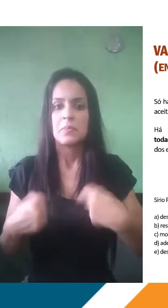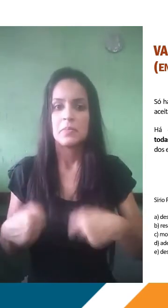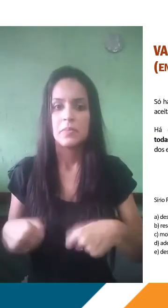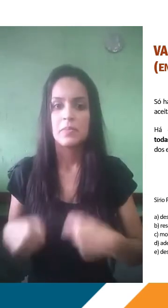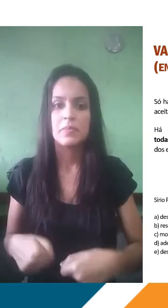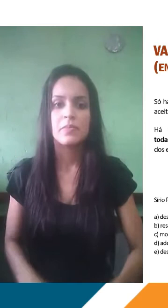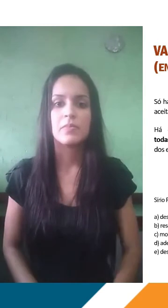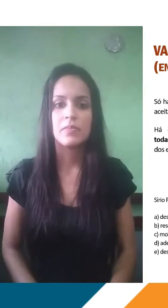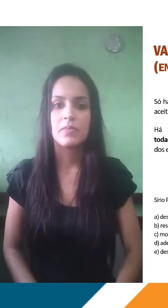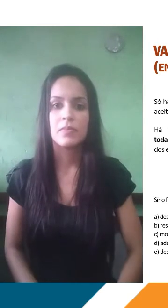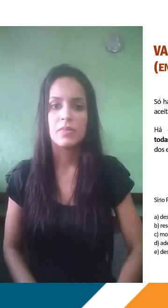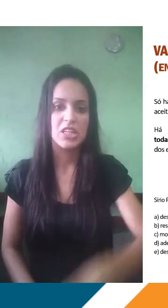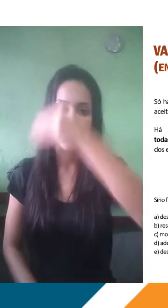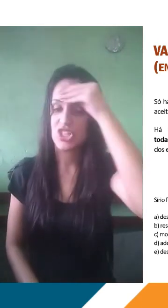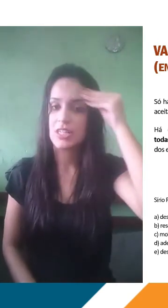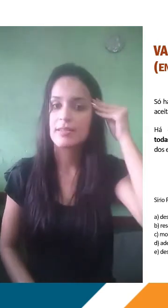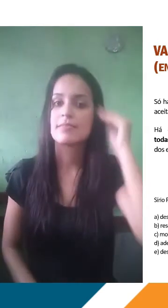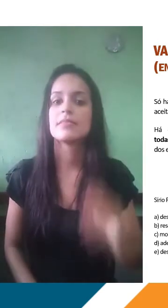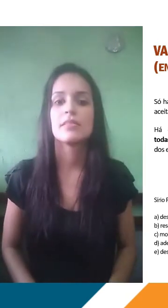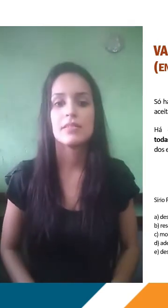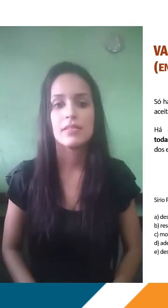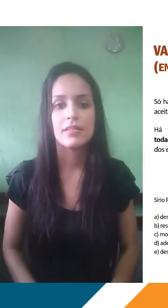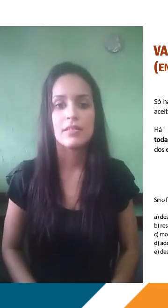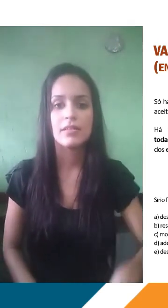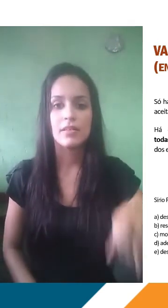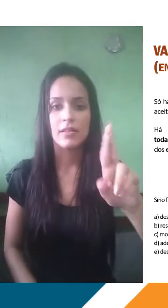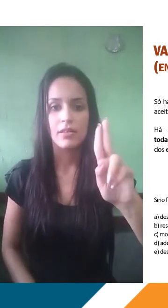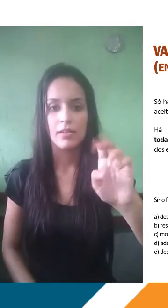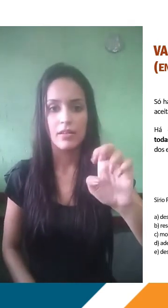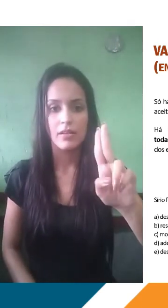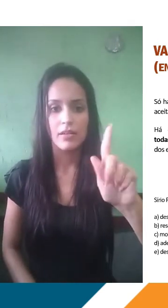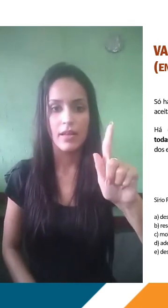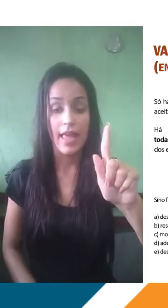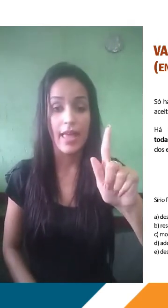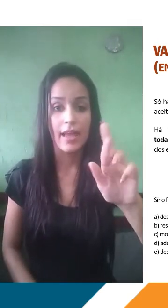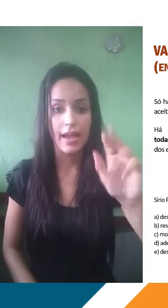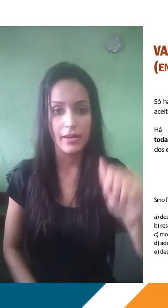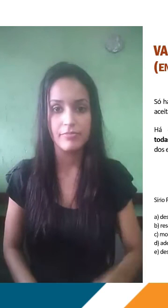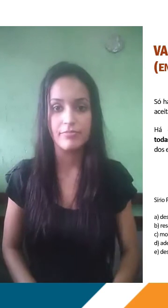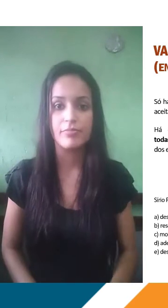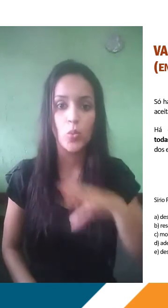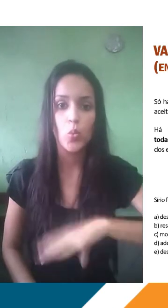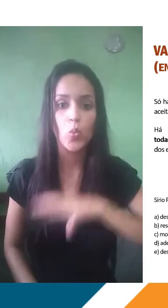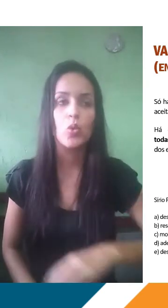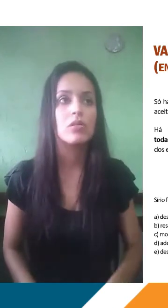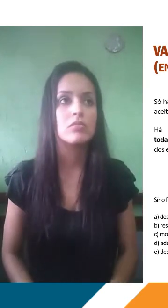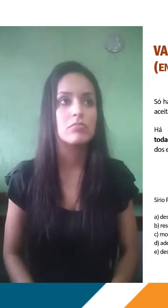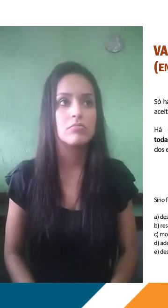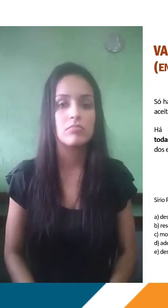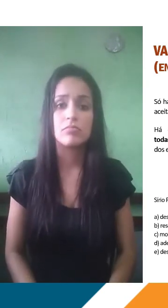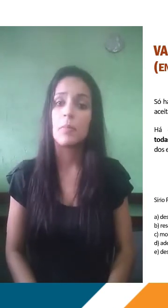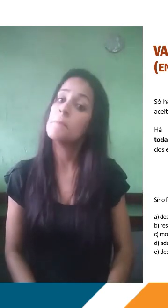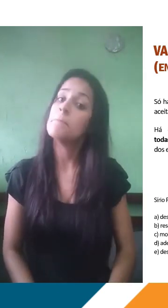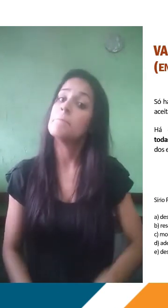regras formais intencionalmente O que poderia ser um valor na linguagem literária Mas valoriza a adequação do uso